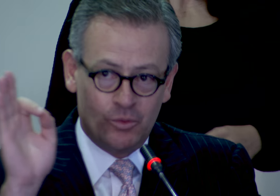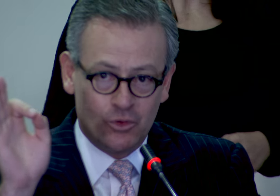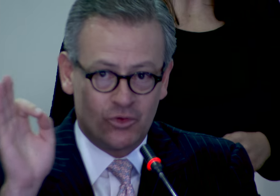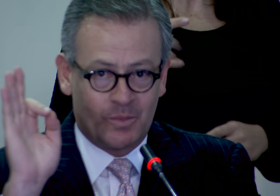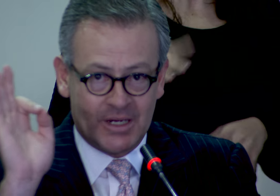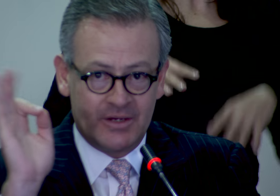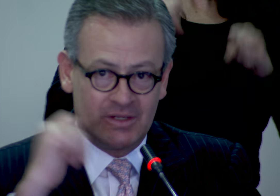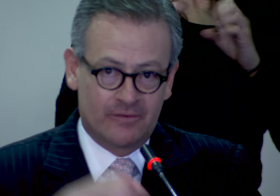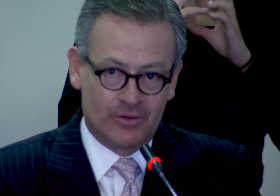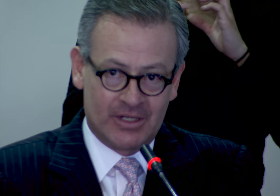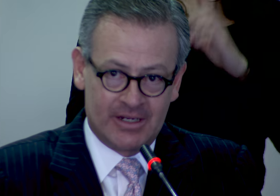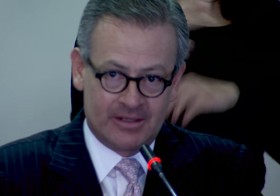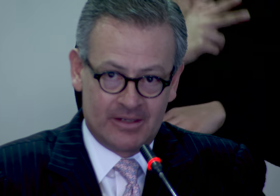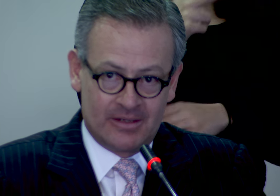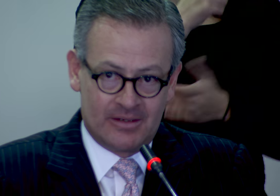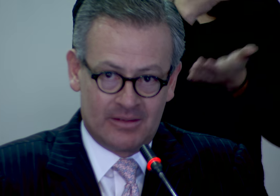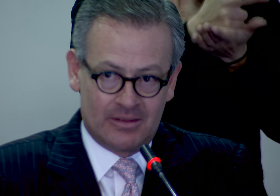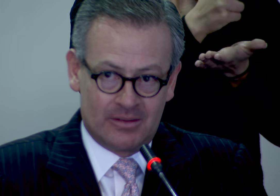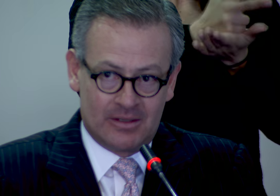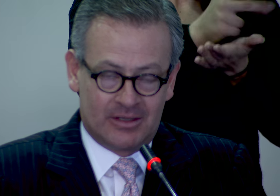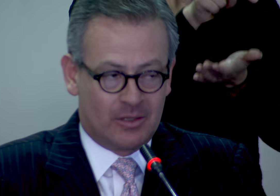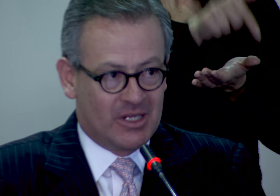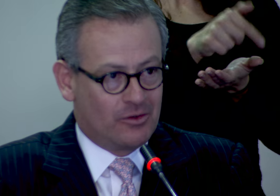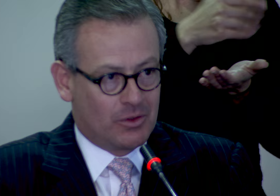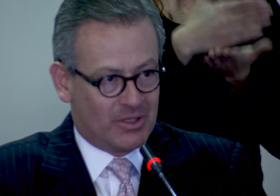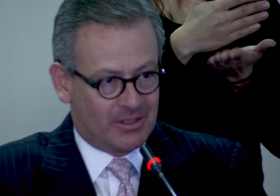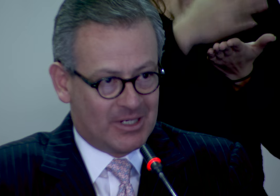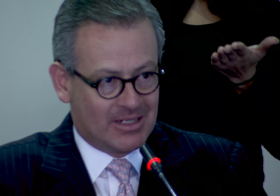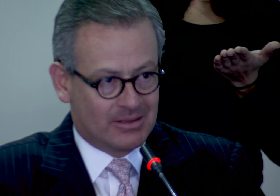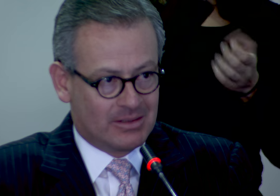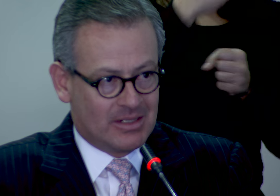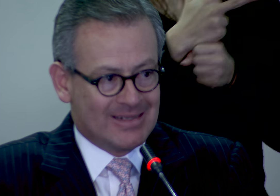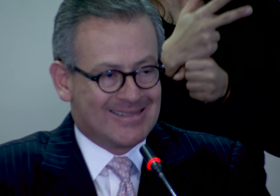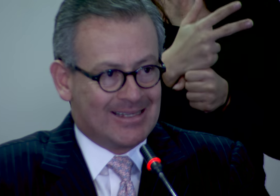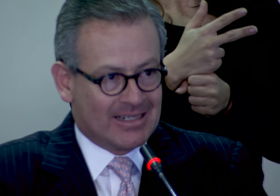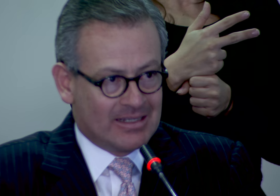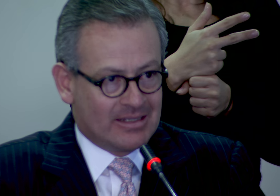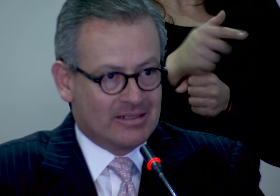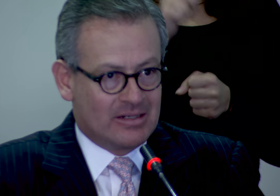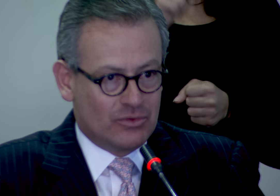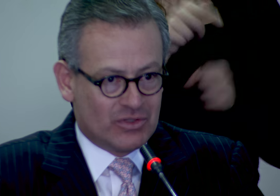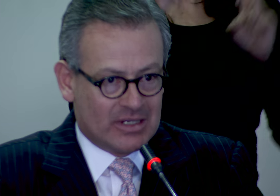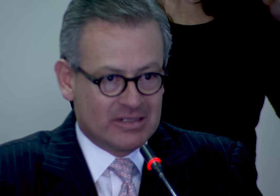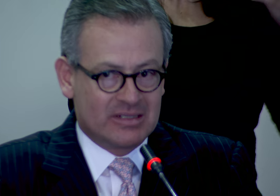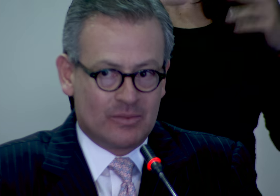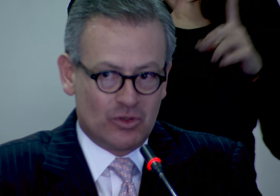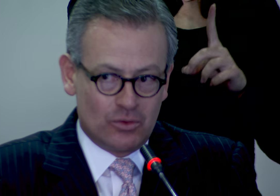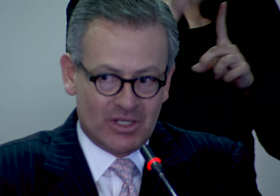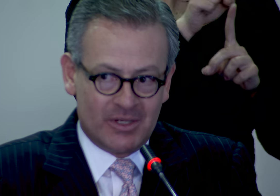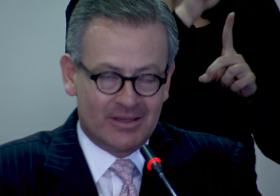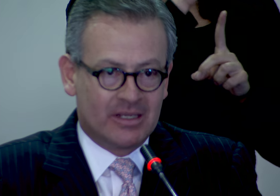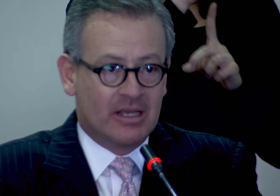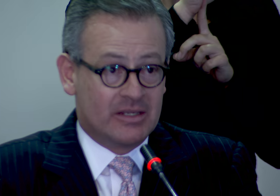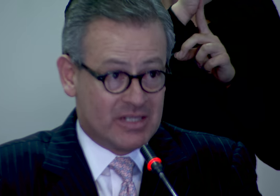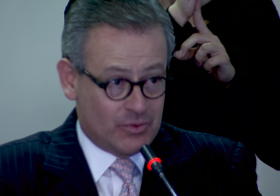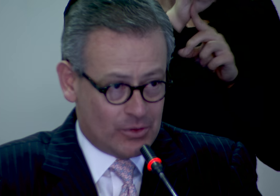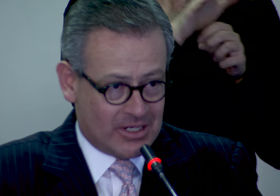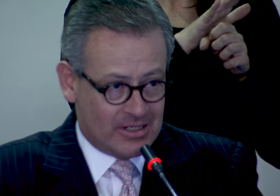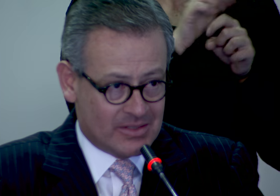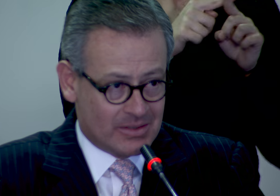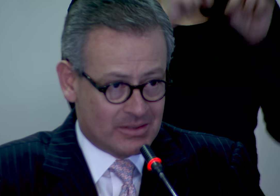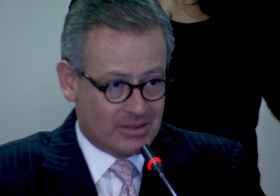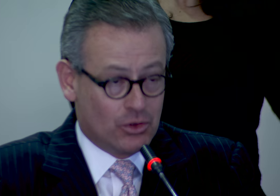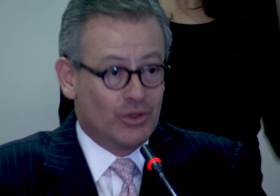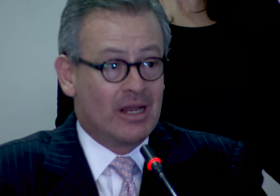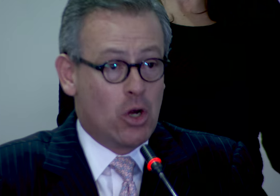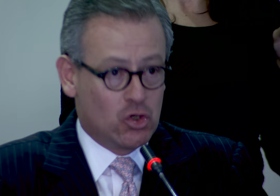toman un bus para irse a la frontera entre México y Guatemala. Se trata de circunstancias absolutamente